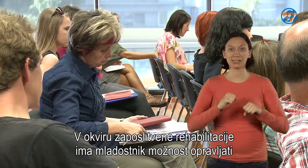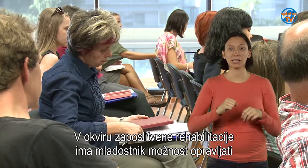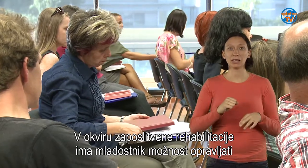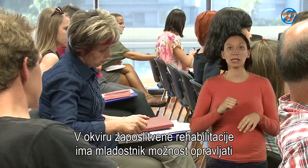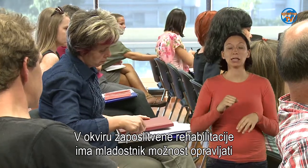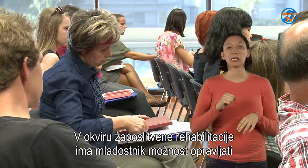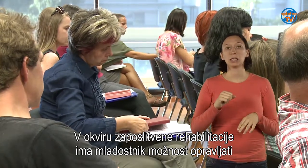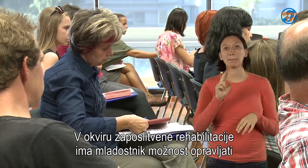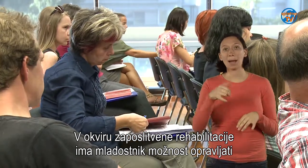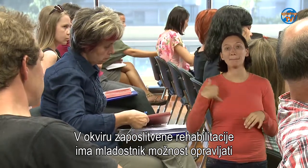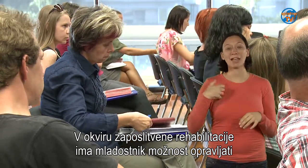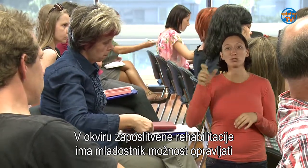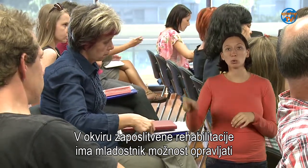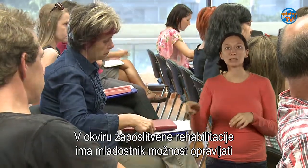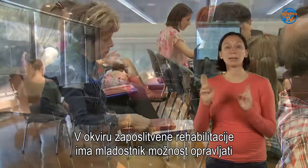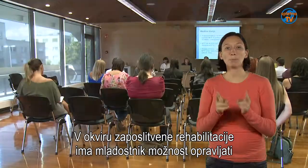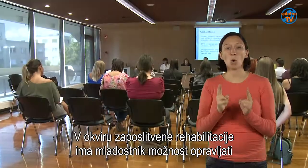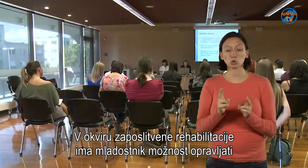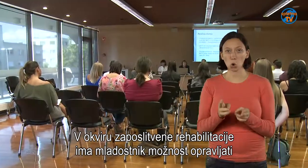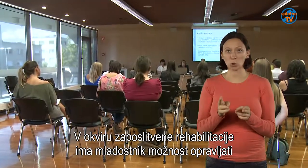ima mladostnik možnost